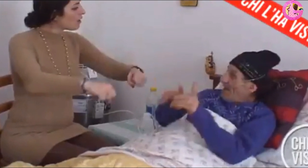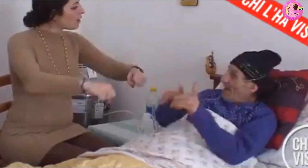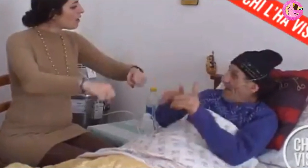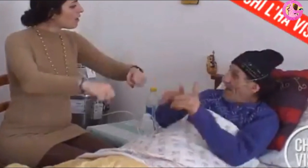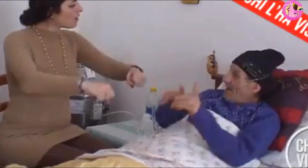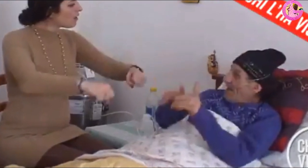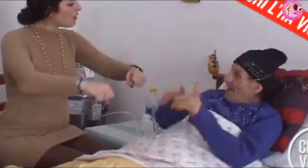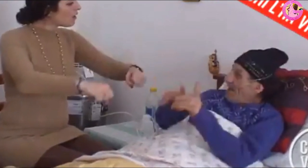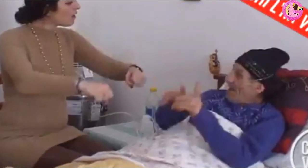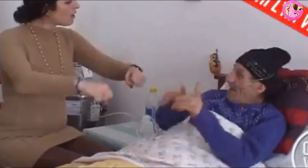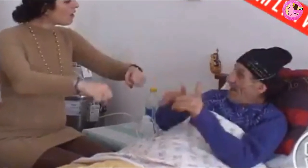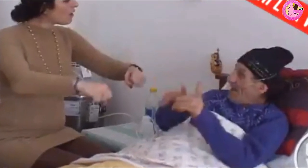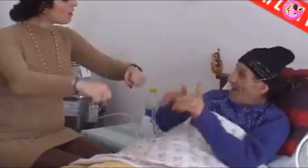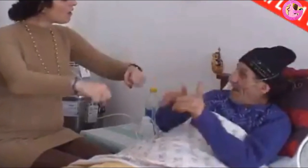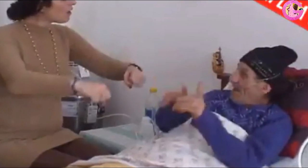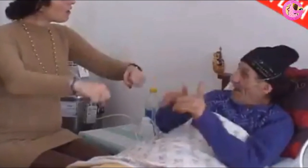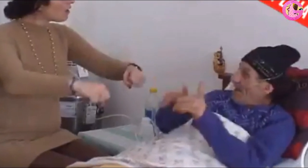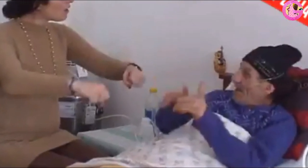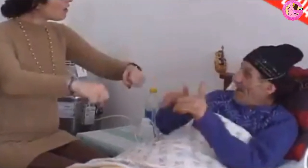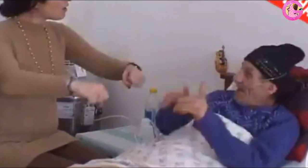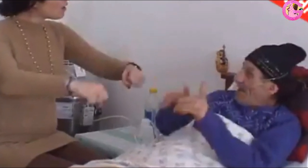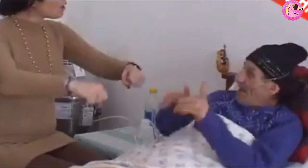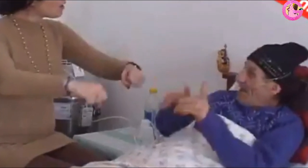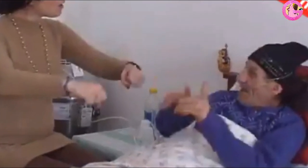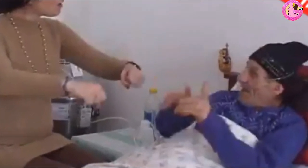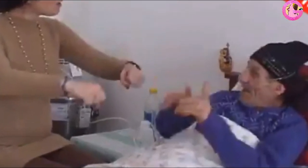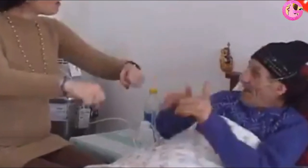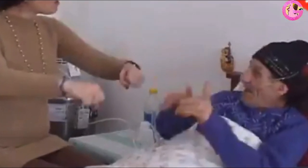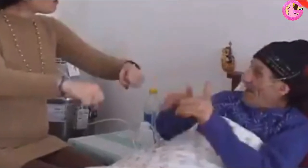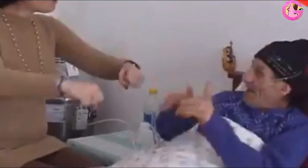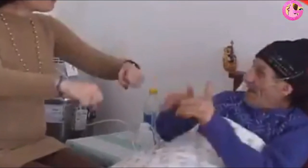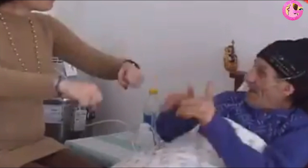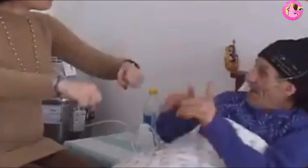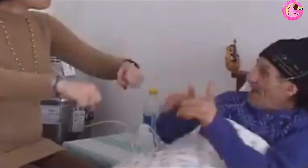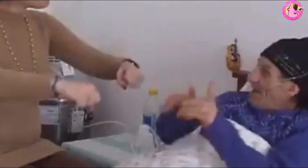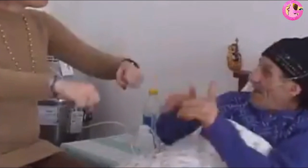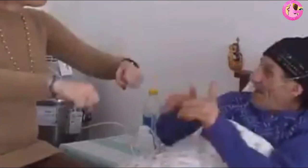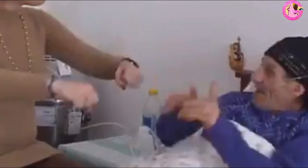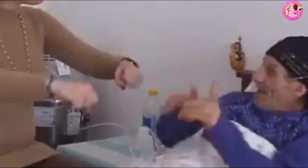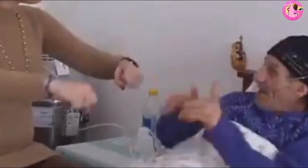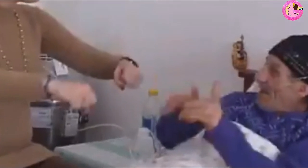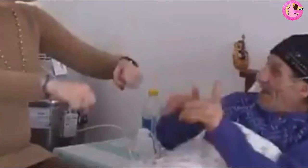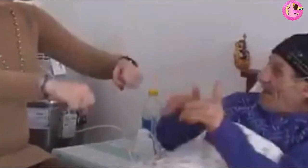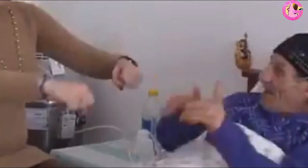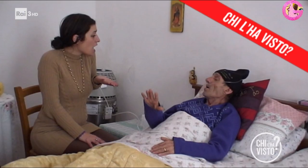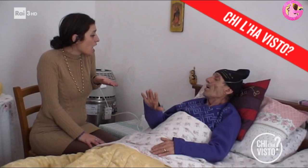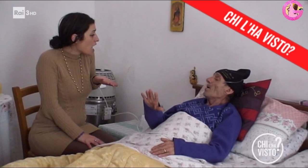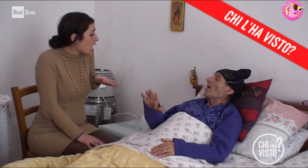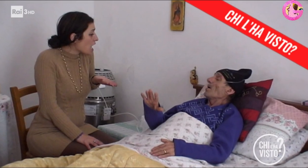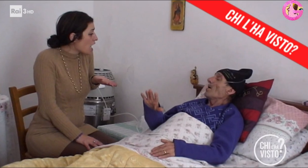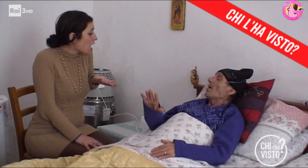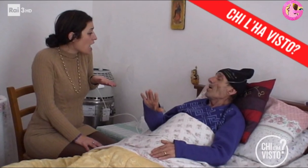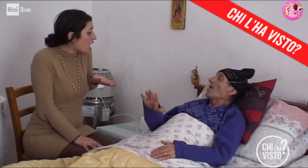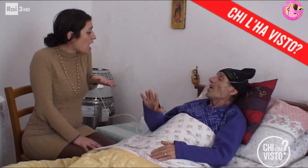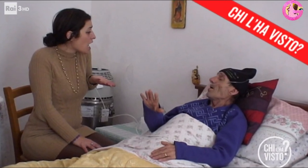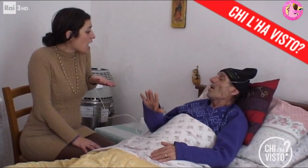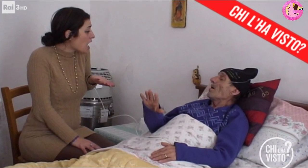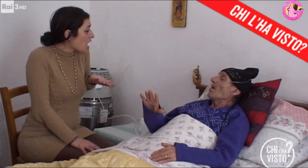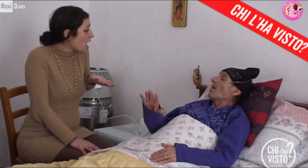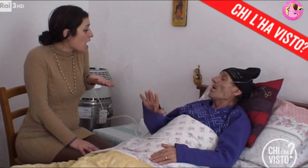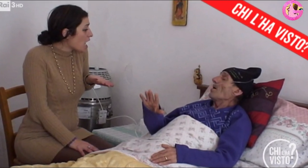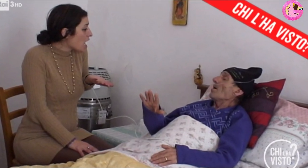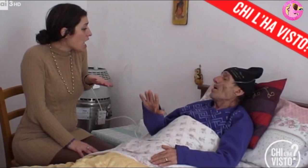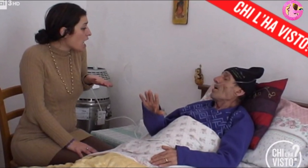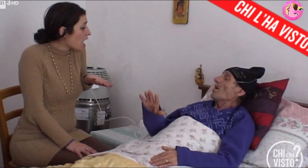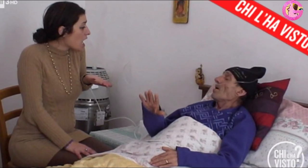e insieme ai suoi rapitori. L'interprete della procura di Marsala dell'epoca non avrebbe capito alcuni passaggi del racconto dell'uomo,